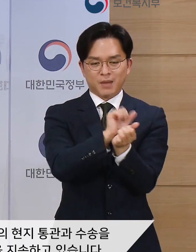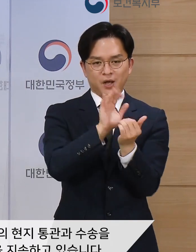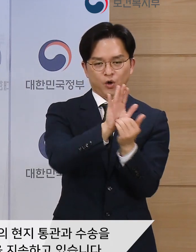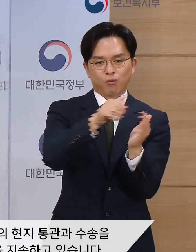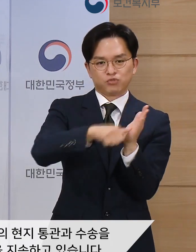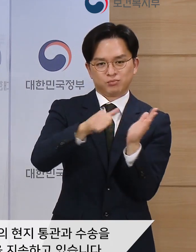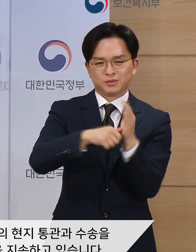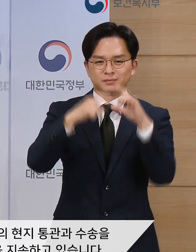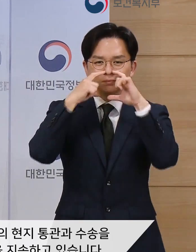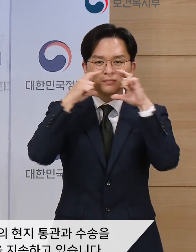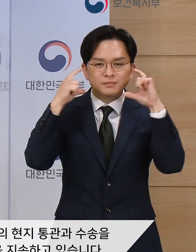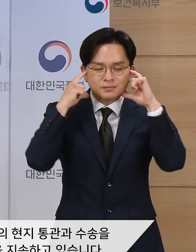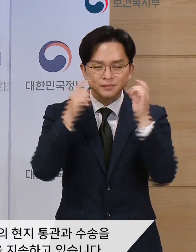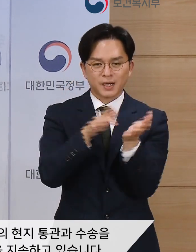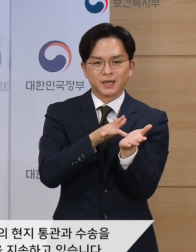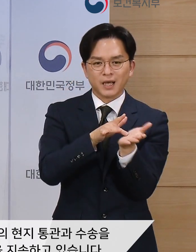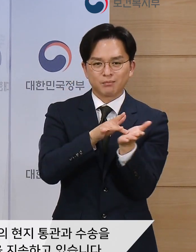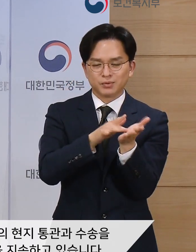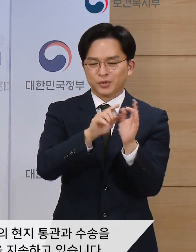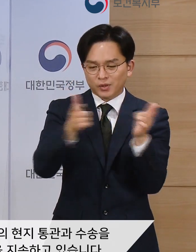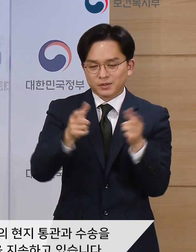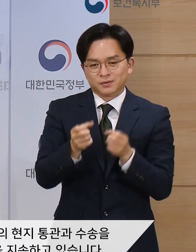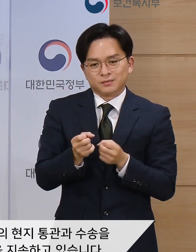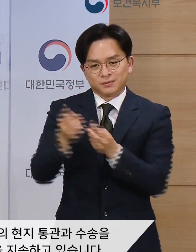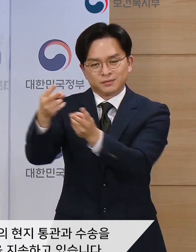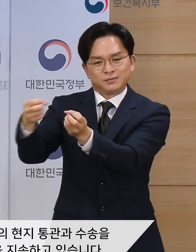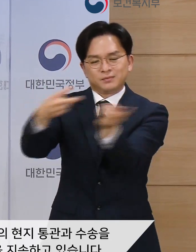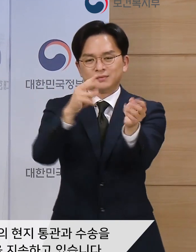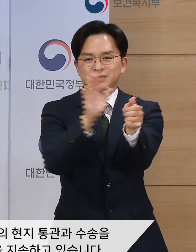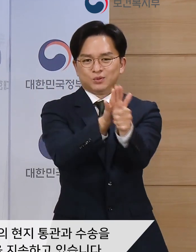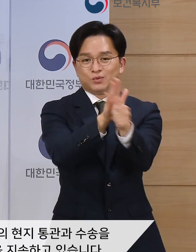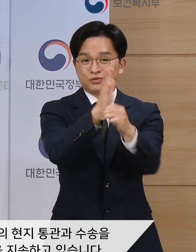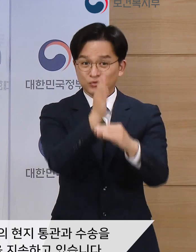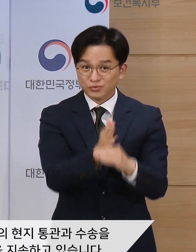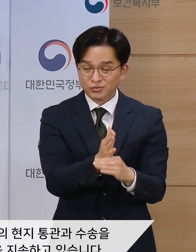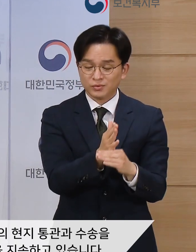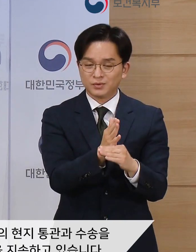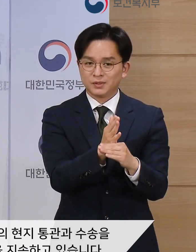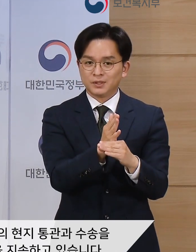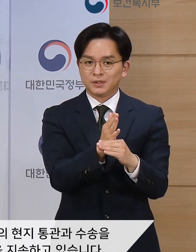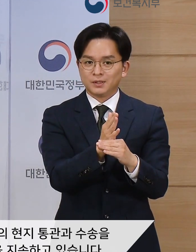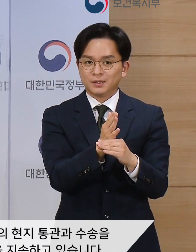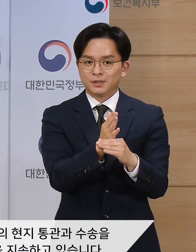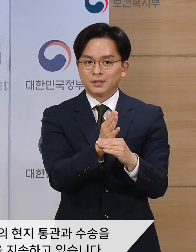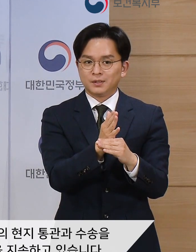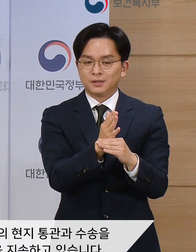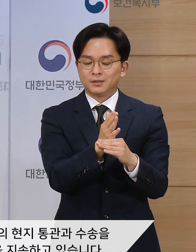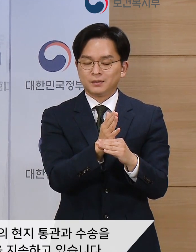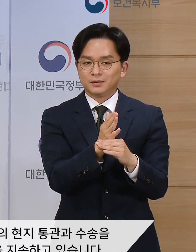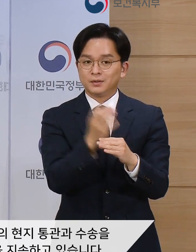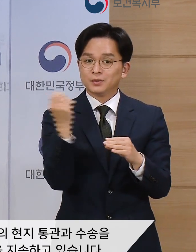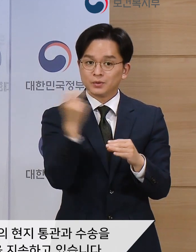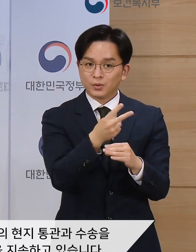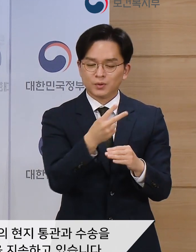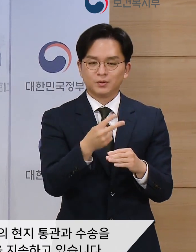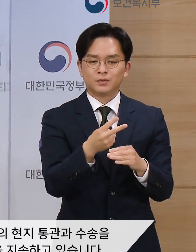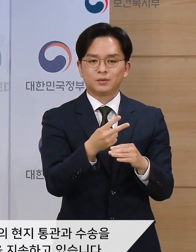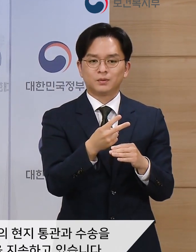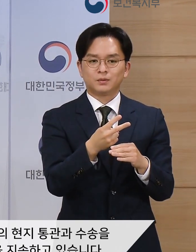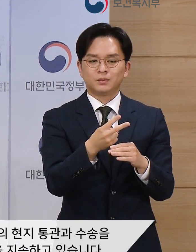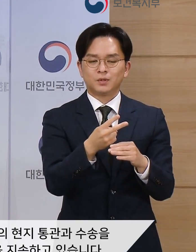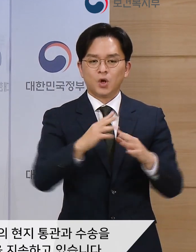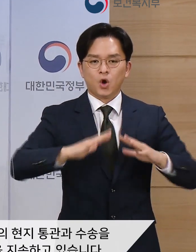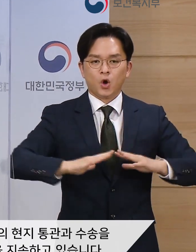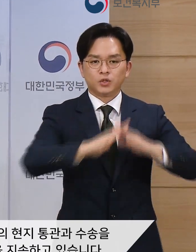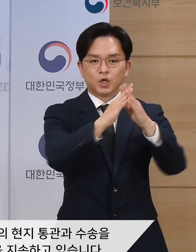의약품 등 방역 물품의 현지 통관과 수송을 지원하고 있으며 안전 간담회